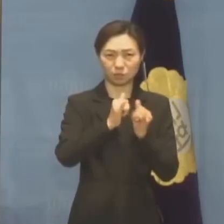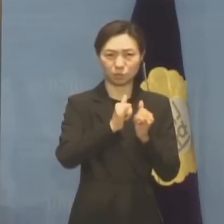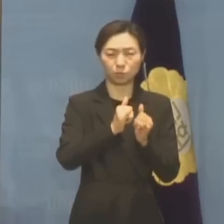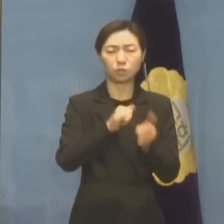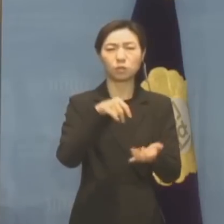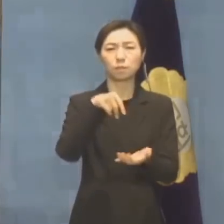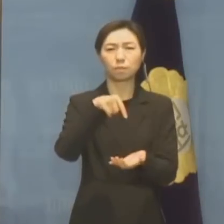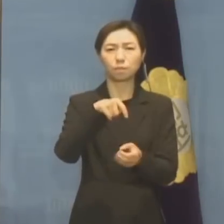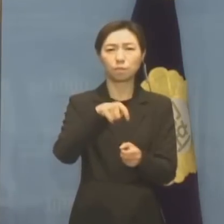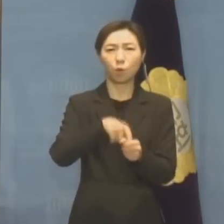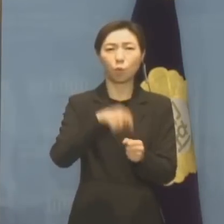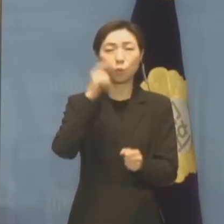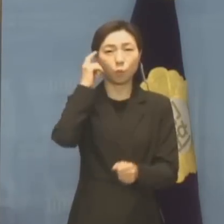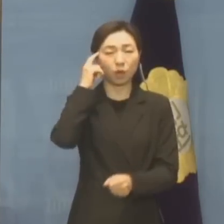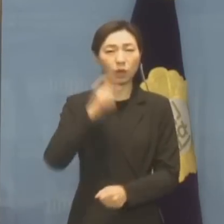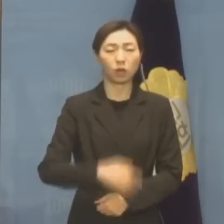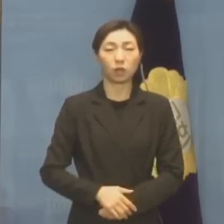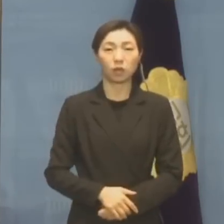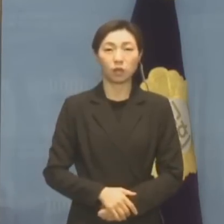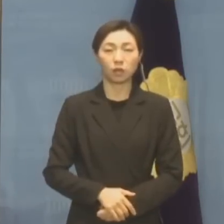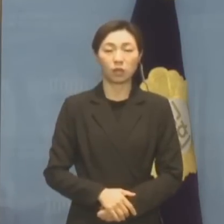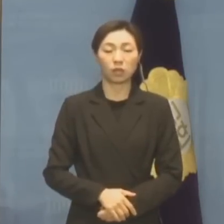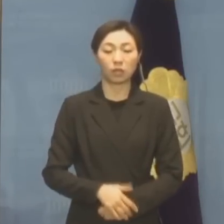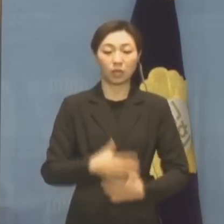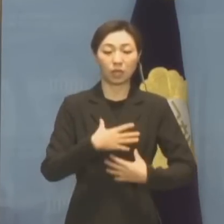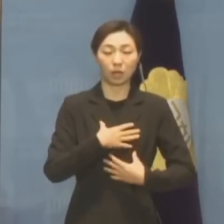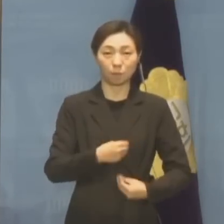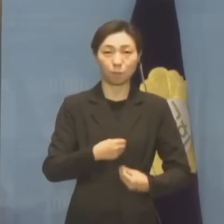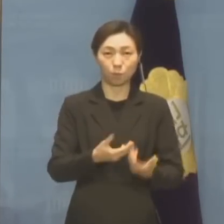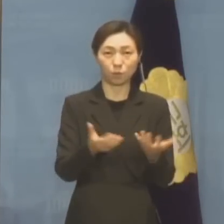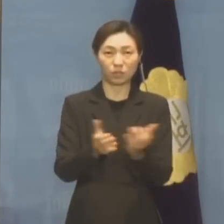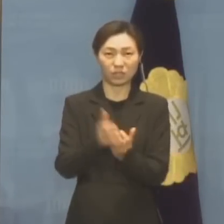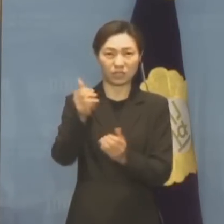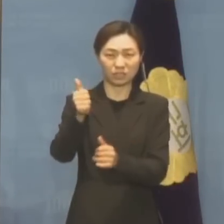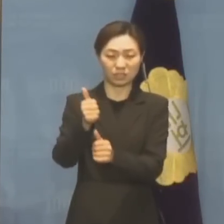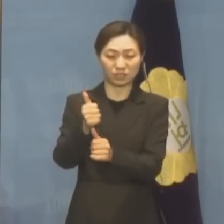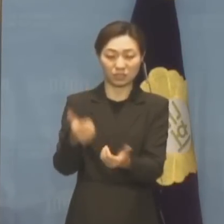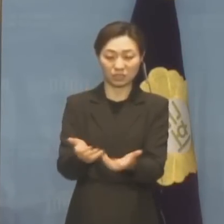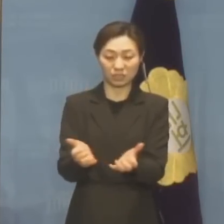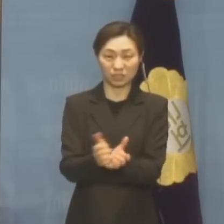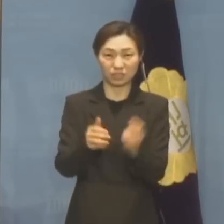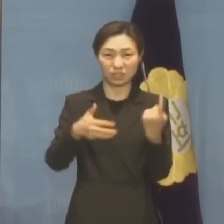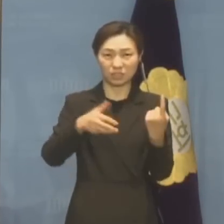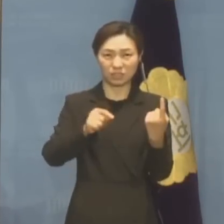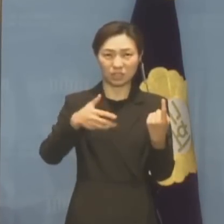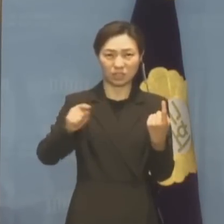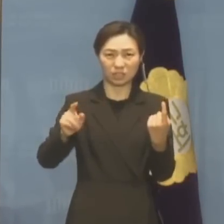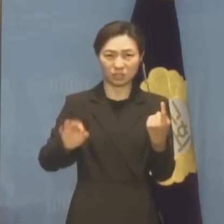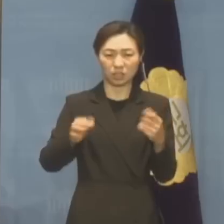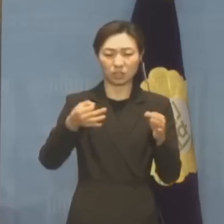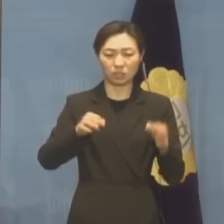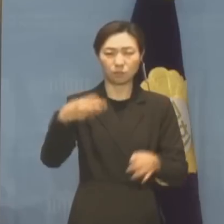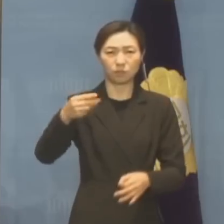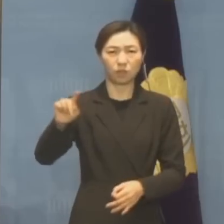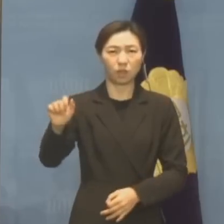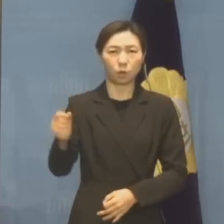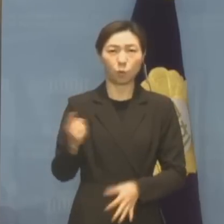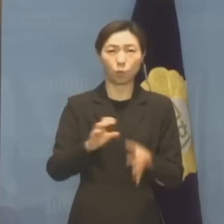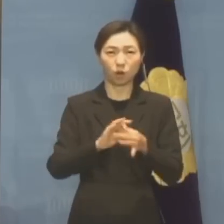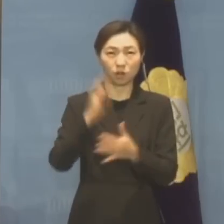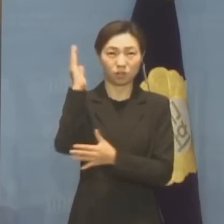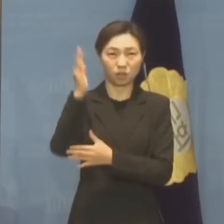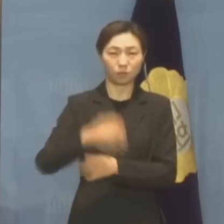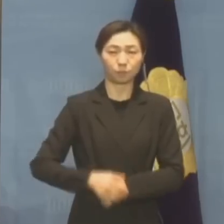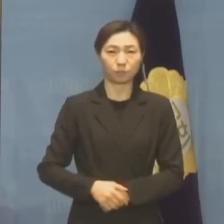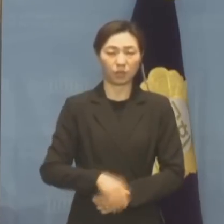안보실 1차장 김태효와 관련된 내용입니다. 먼저 읽겠습니다. 자격 미달,